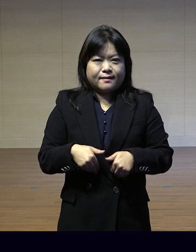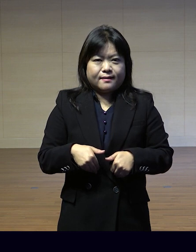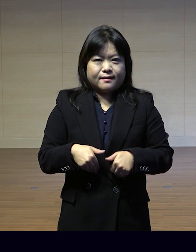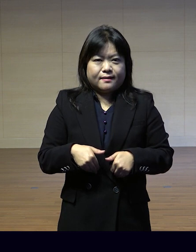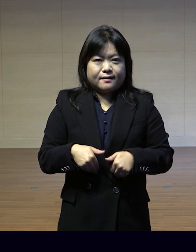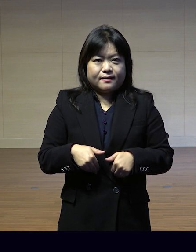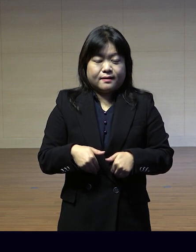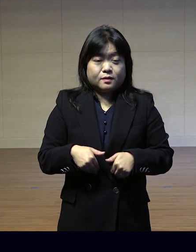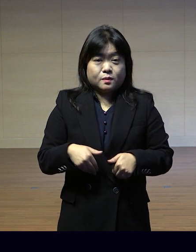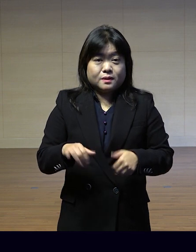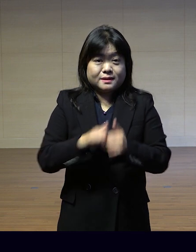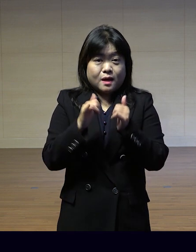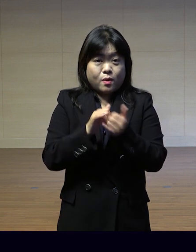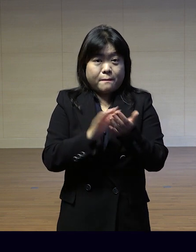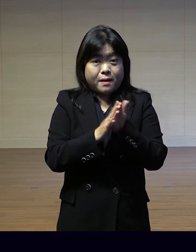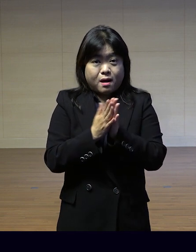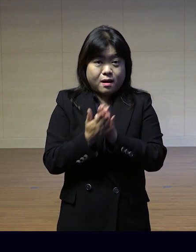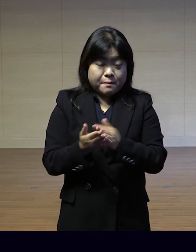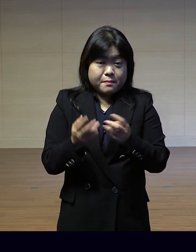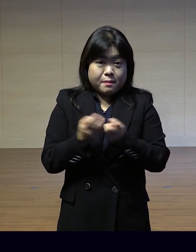그 방법은